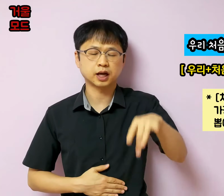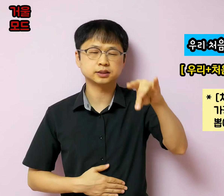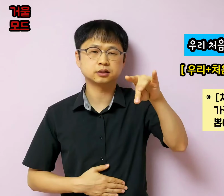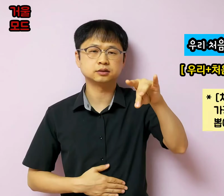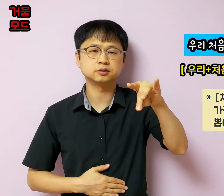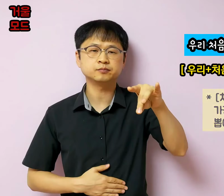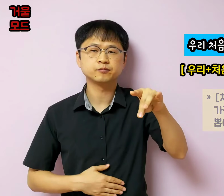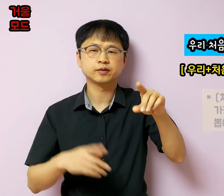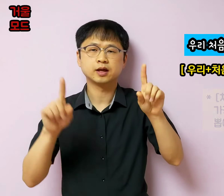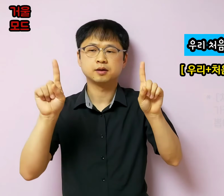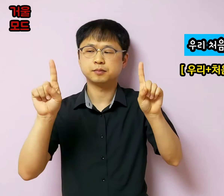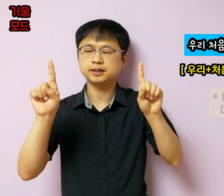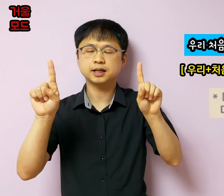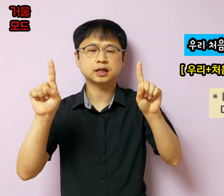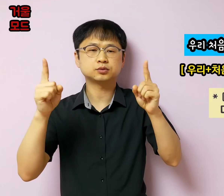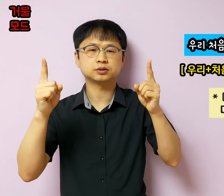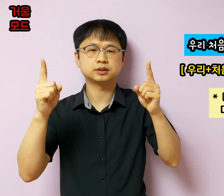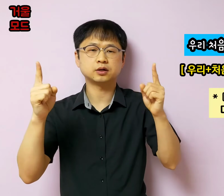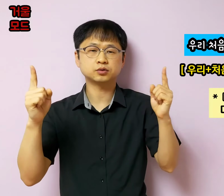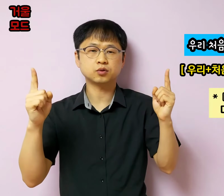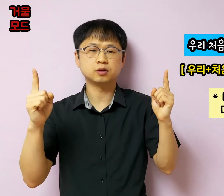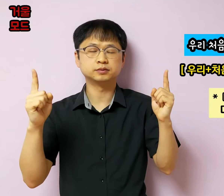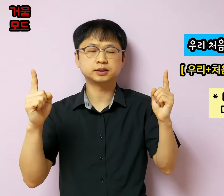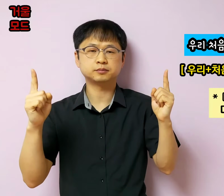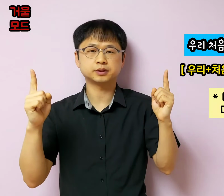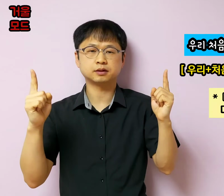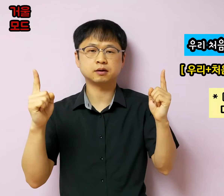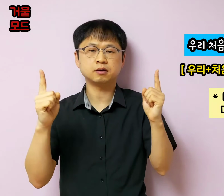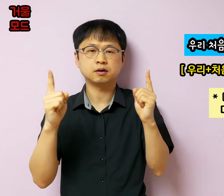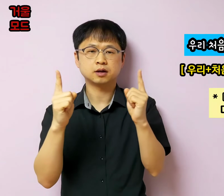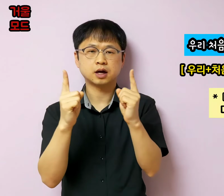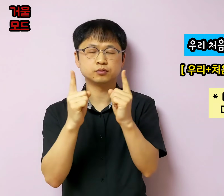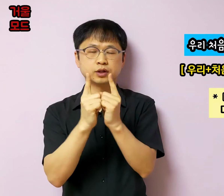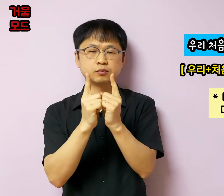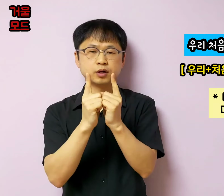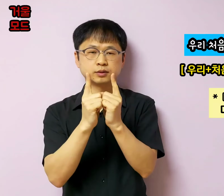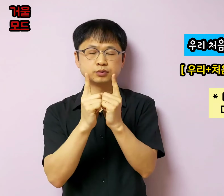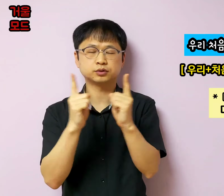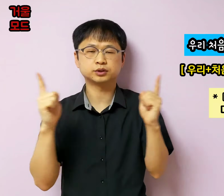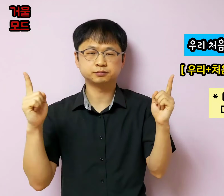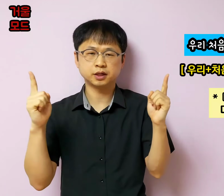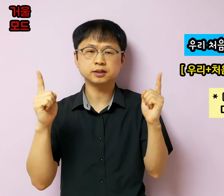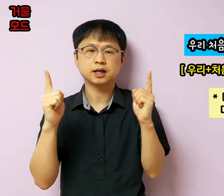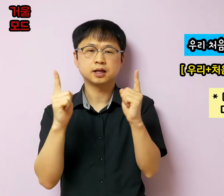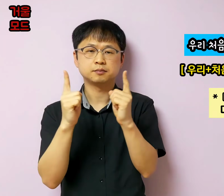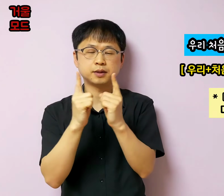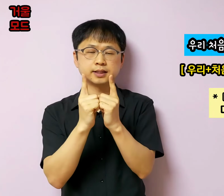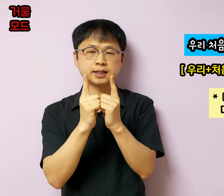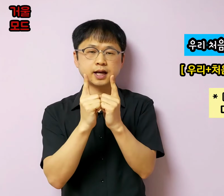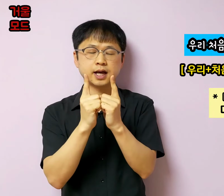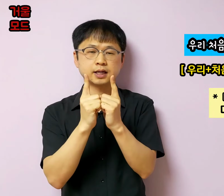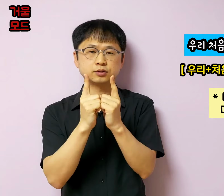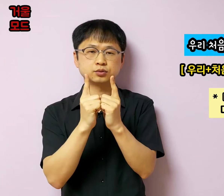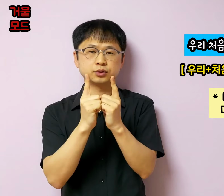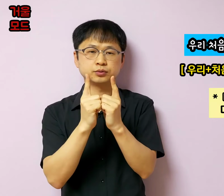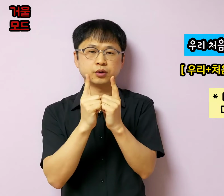수어입니다. 처음. 만나다 수어는 양손 검지를 펴서 가운데로 모아서 붙여주시면 만나다라는